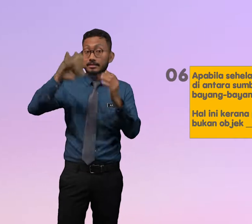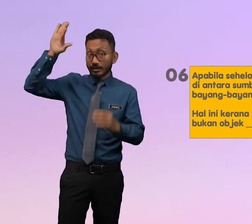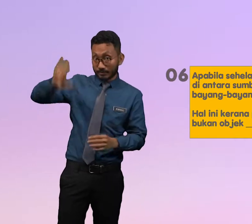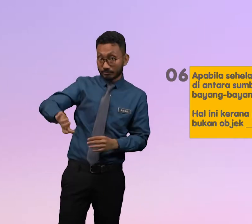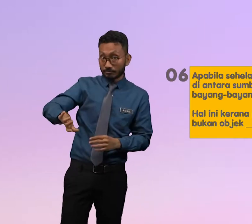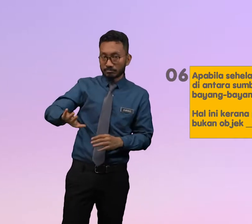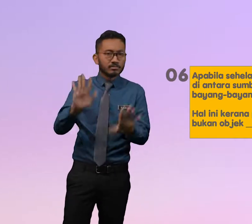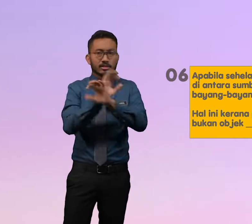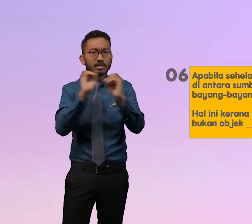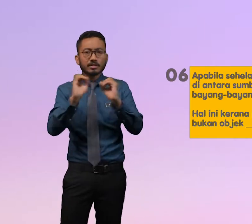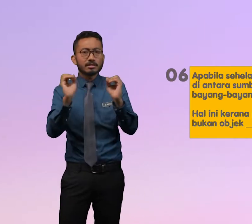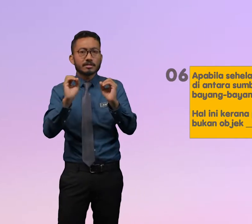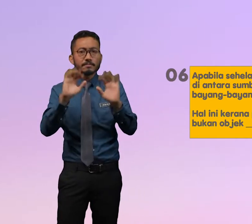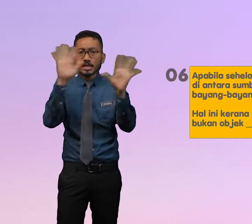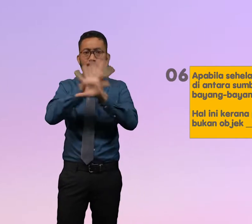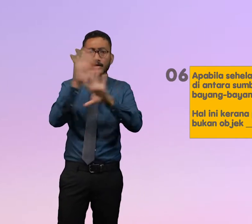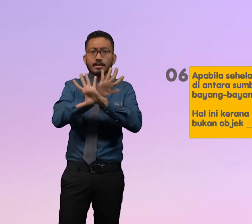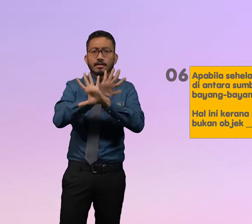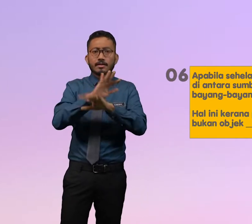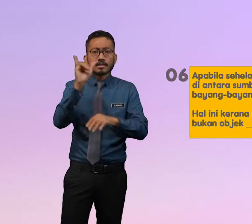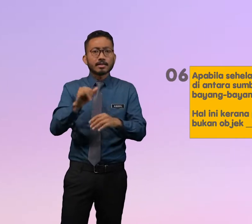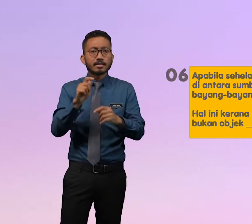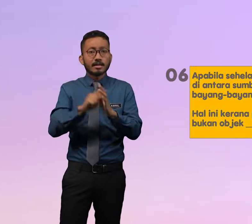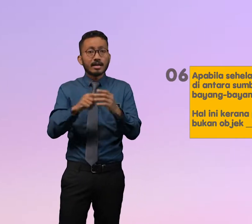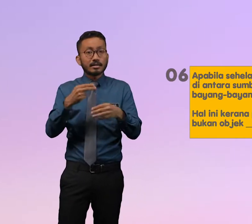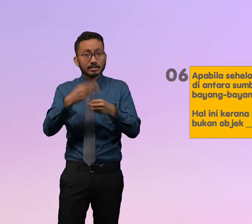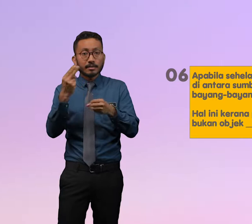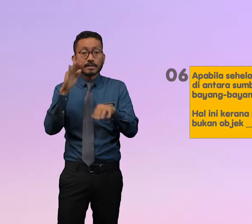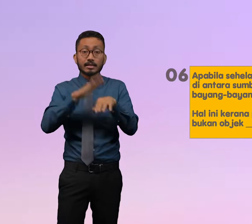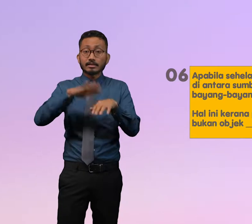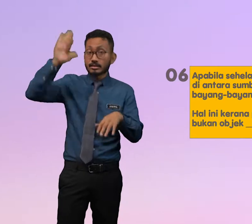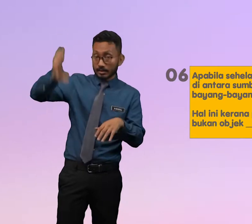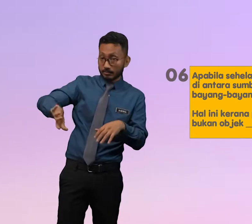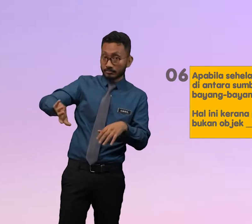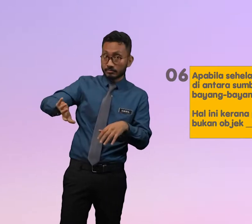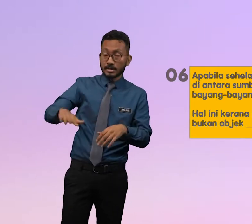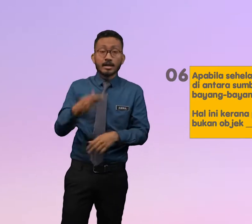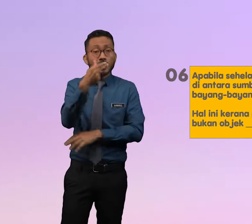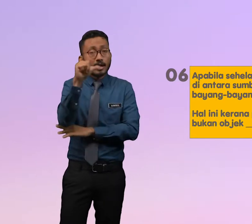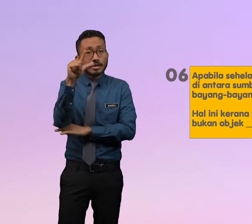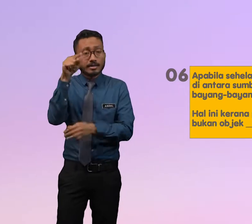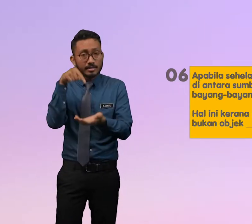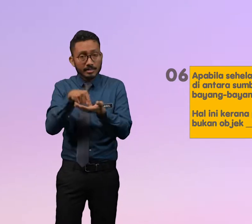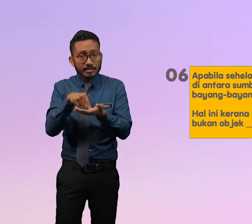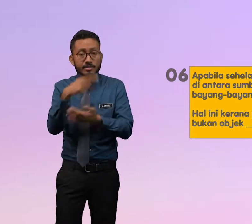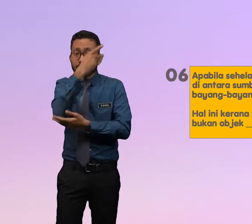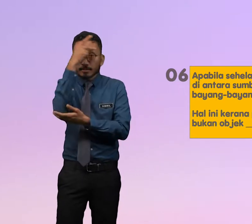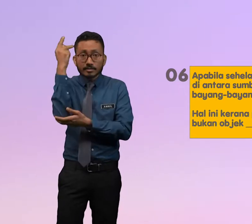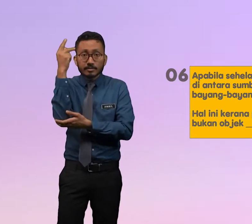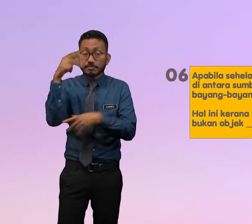klik. Tak ada bayar-bayar yang terakhir pada klik. Hal ini kerana